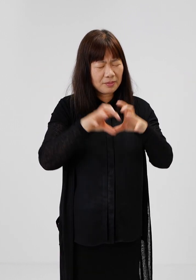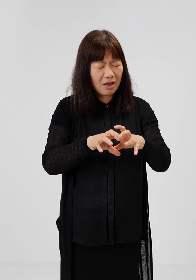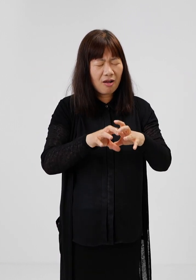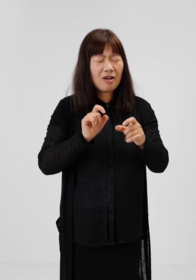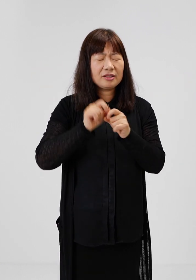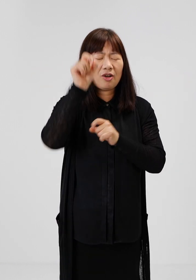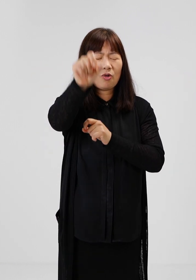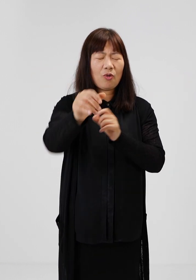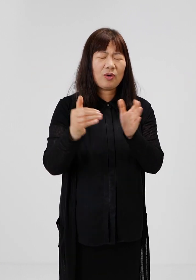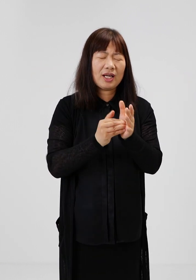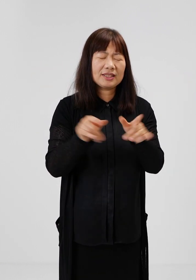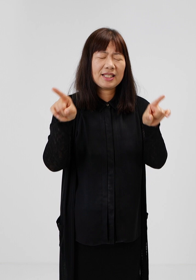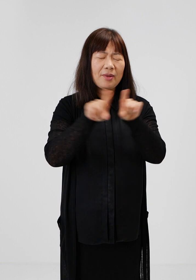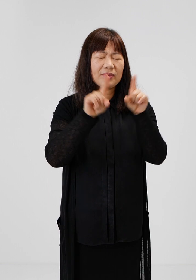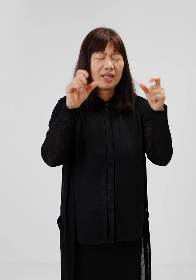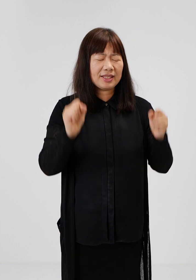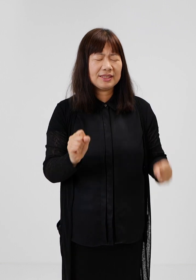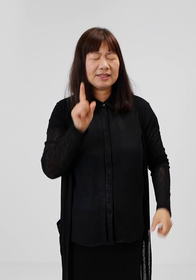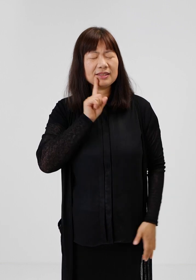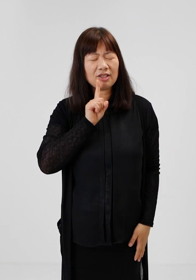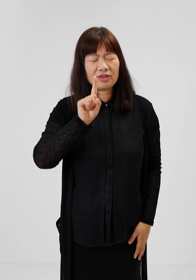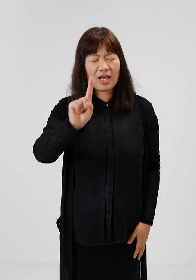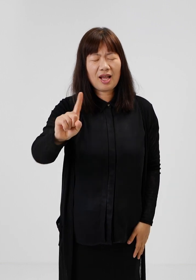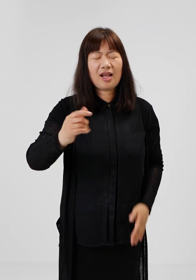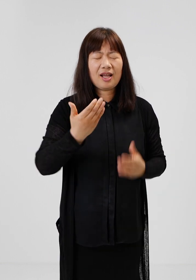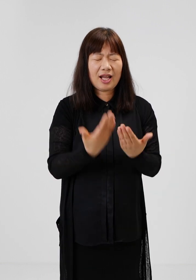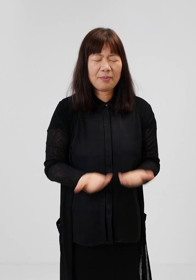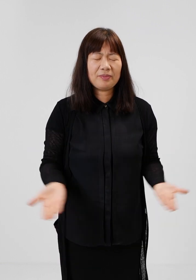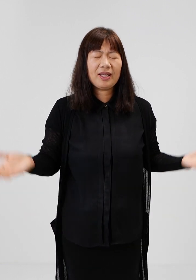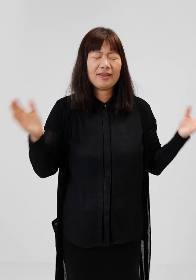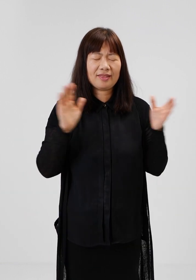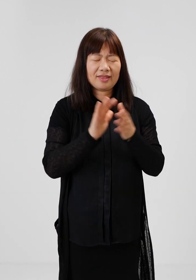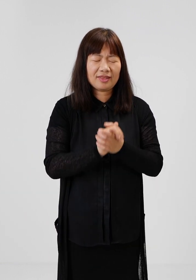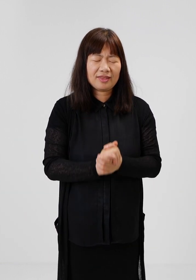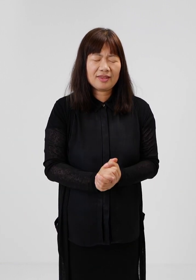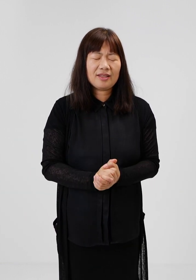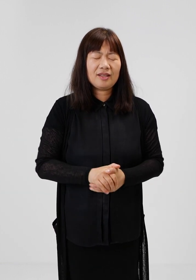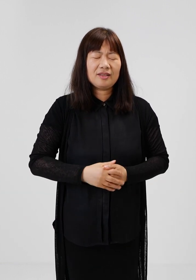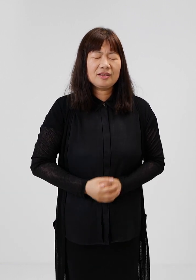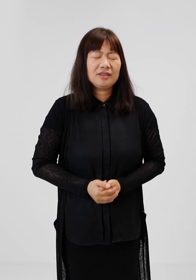생명까지 영원토록 함께 있을지어다. 아멘.